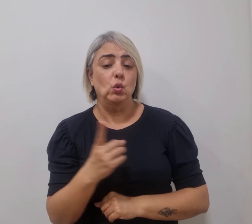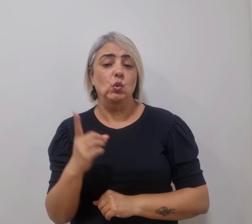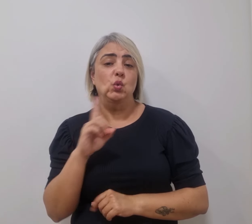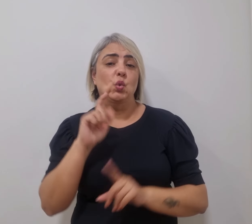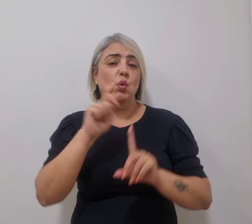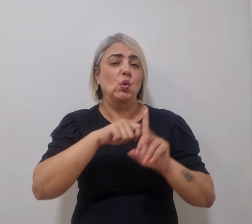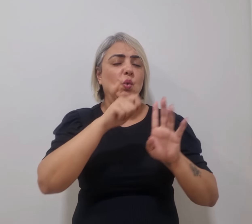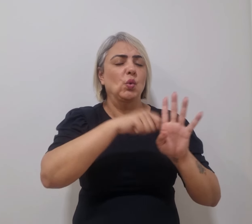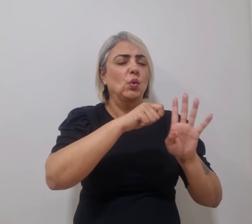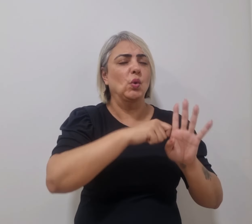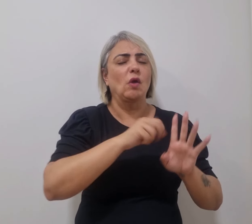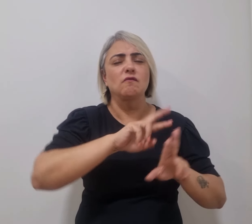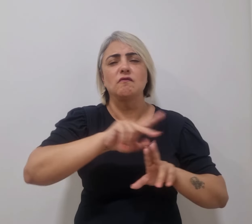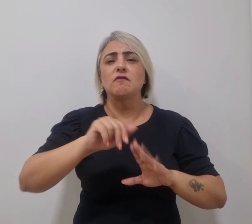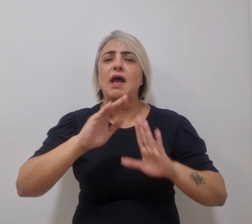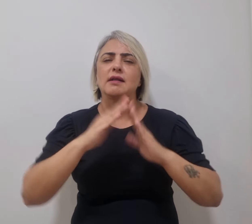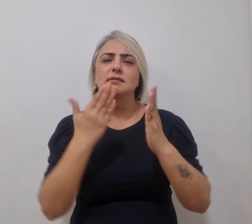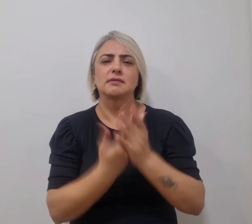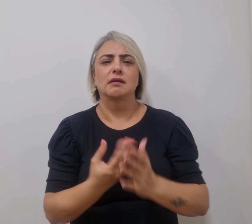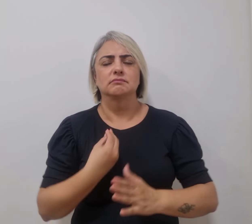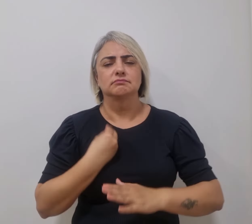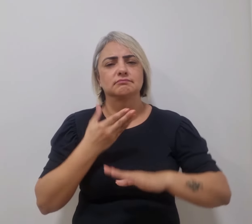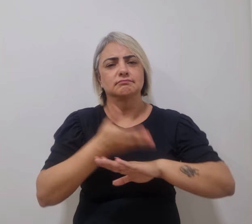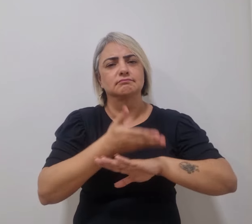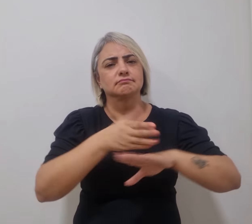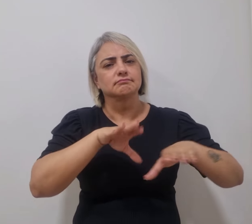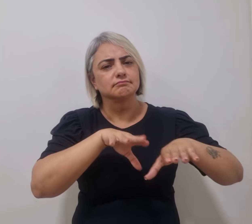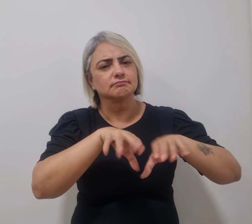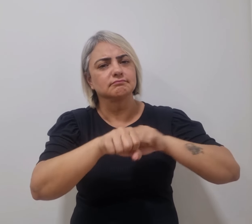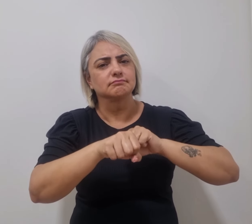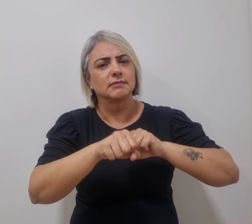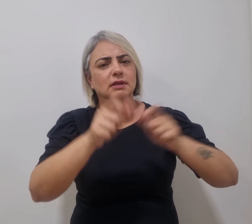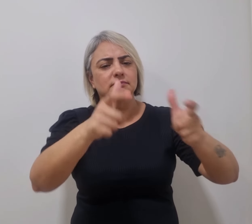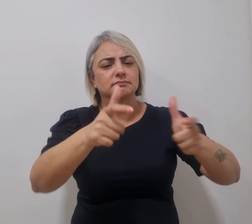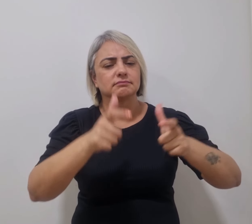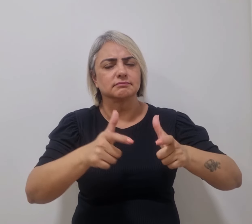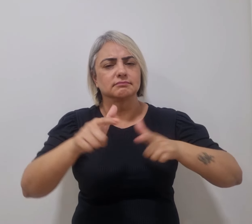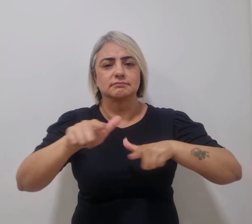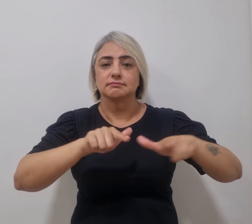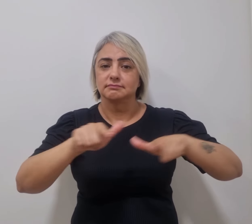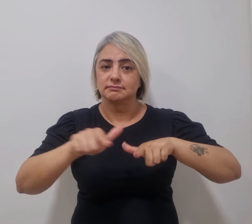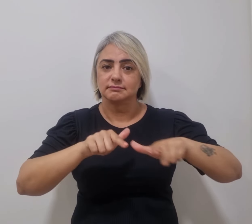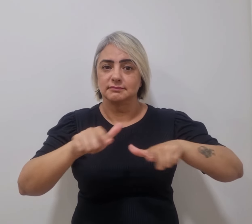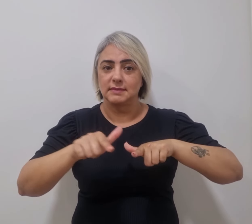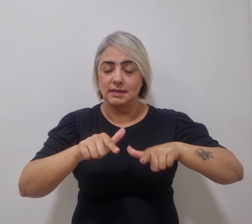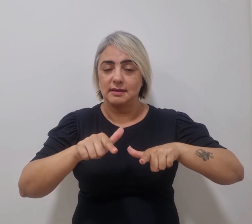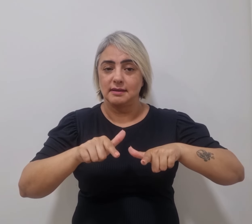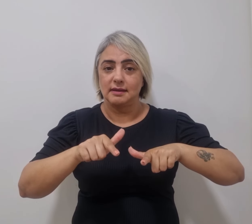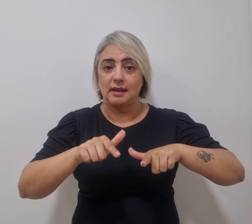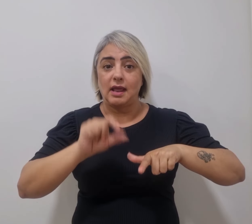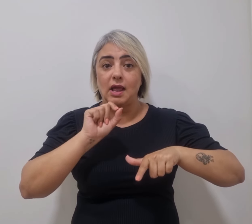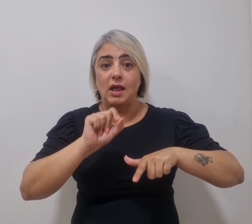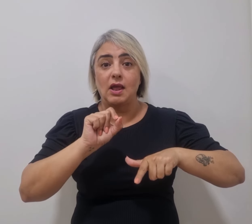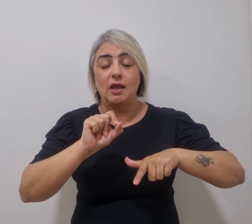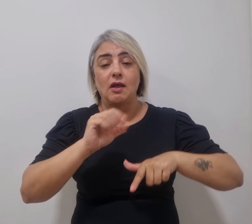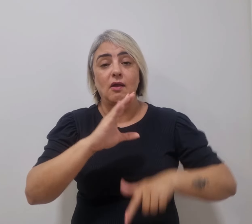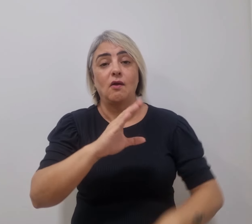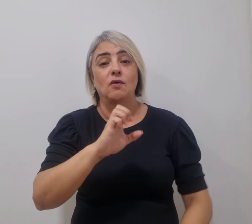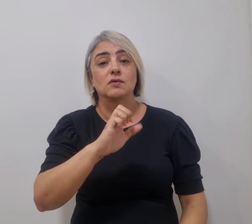várias escolas participaram da formação por local de trabalho. Dentre elas, o SEF 20 de